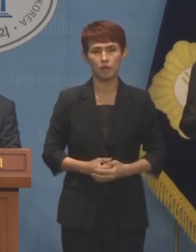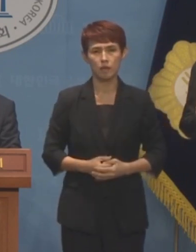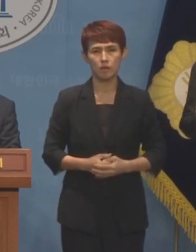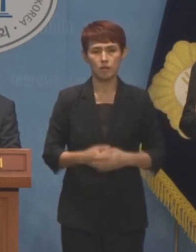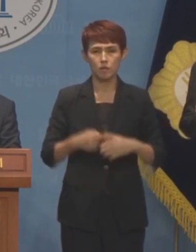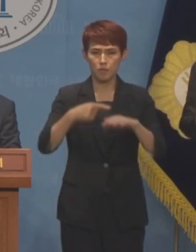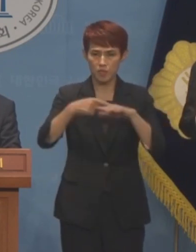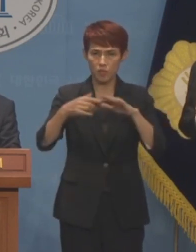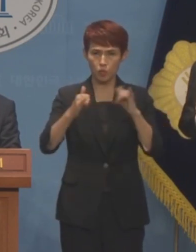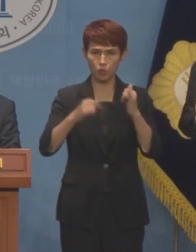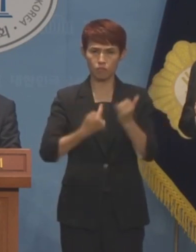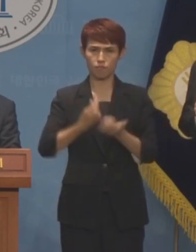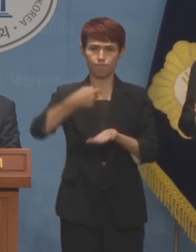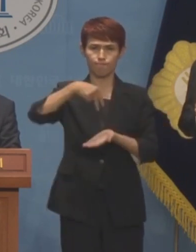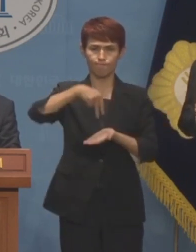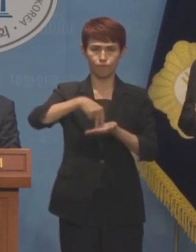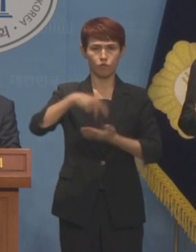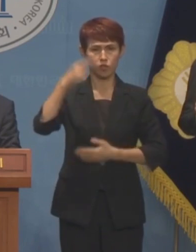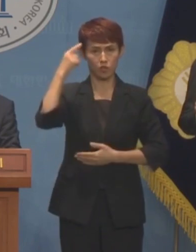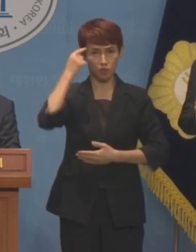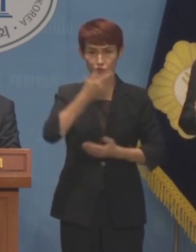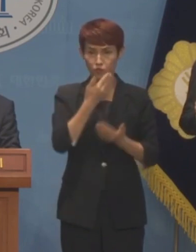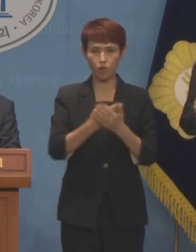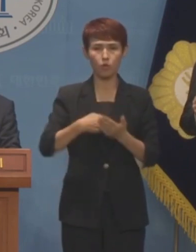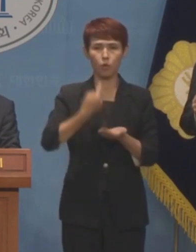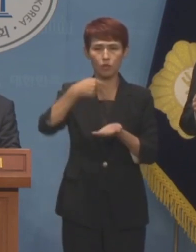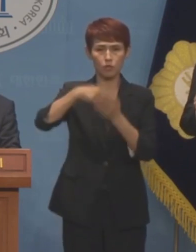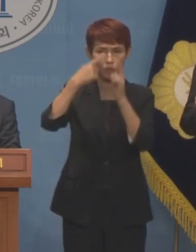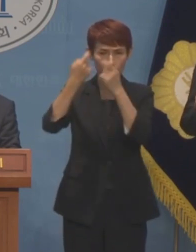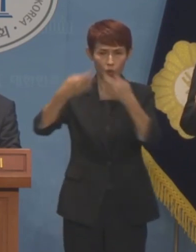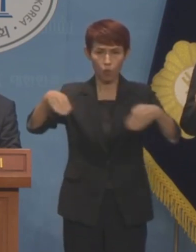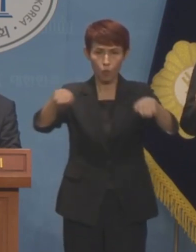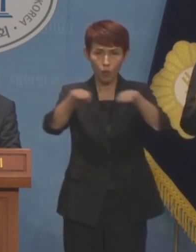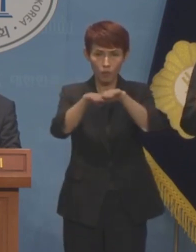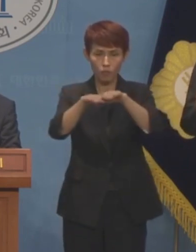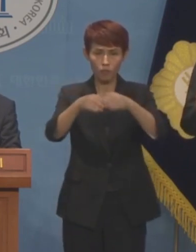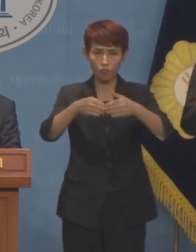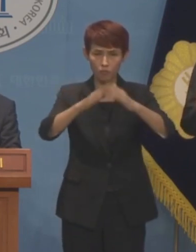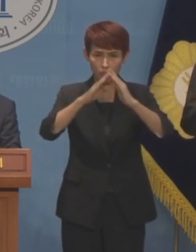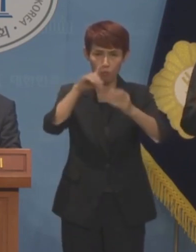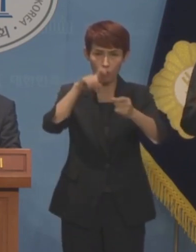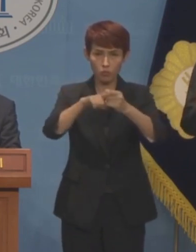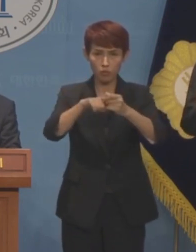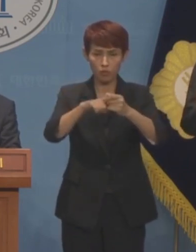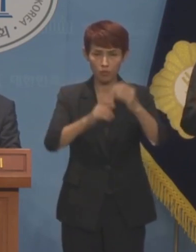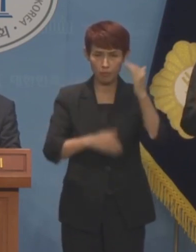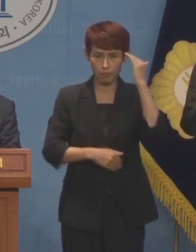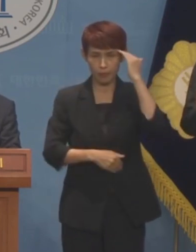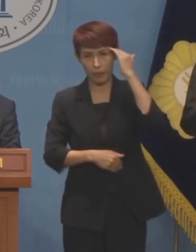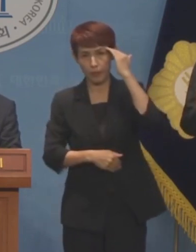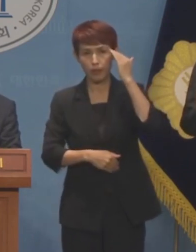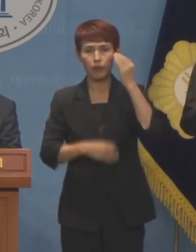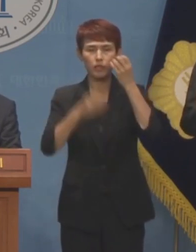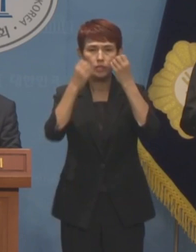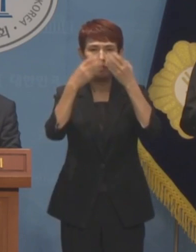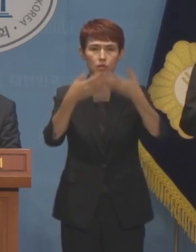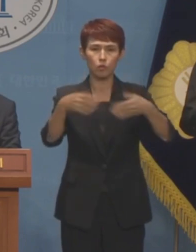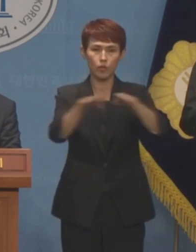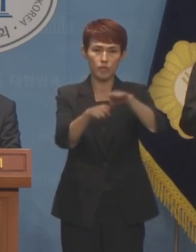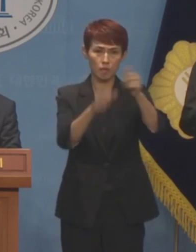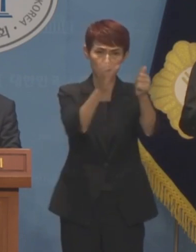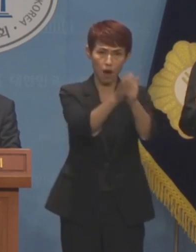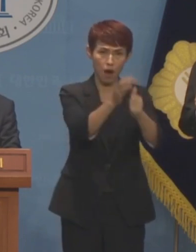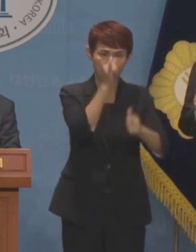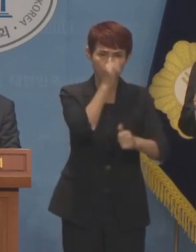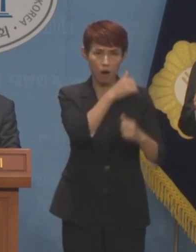자주와 독립정신의 산실인 독립기념관의 설립 취지를 훼손하는 신임 관장 행태를 더 이상 수수방관할 수만